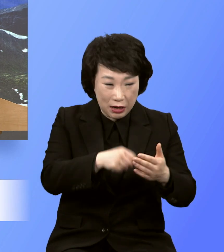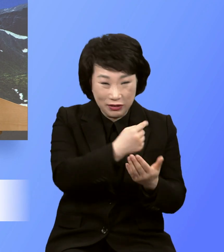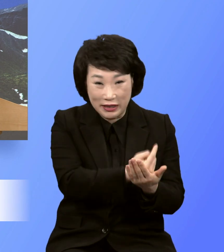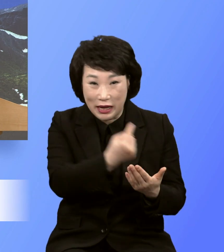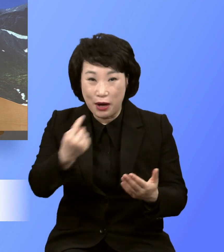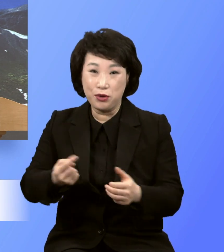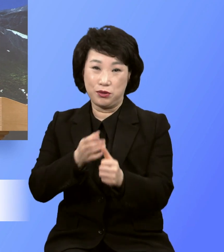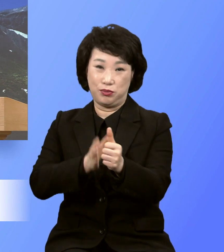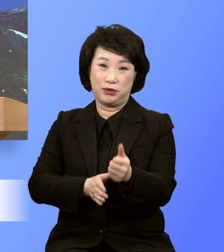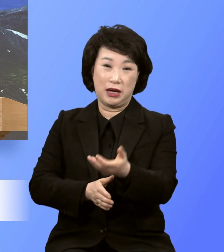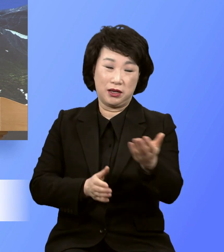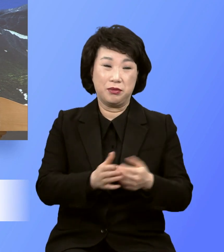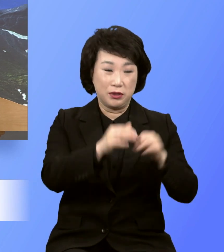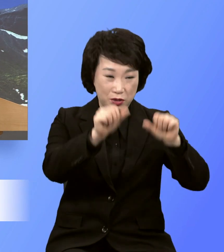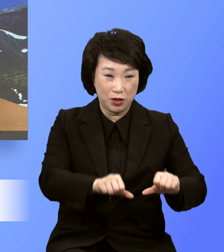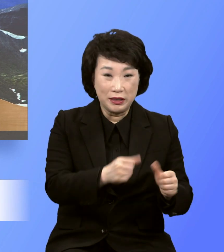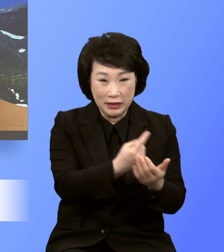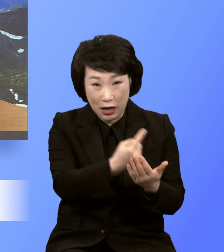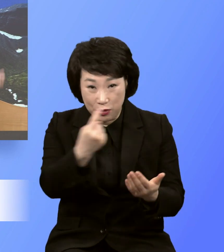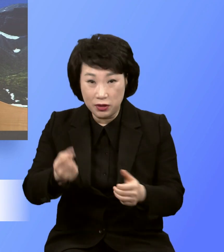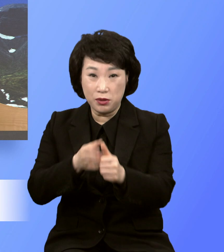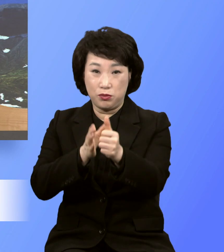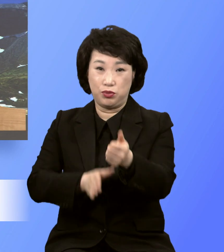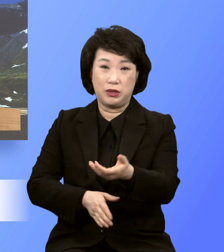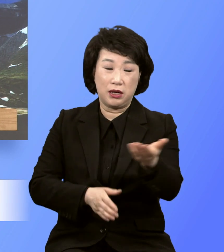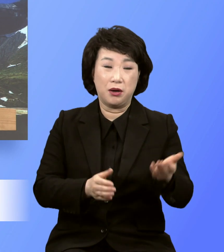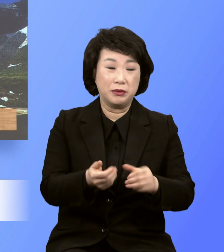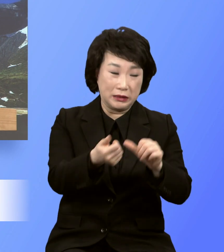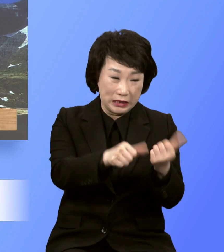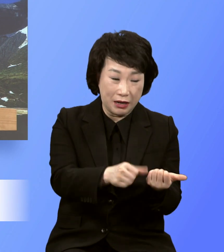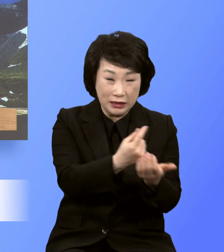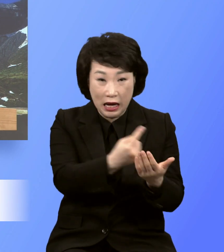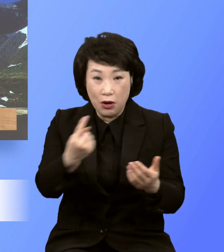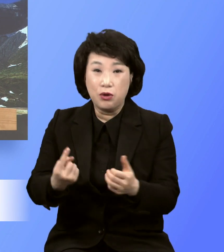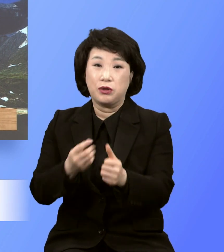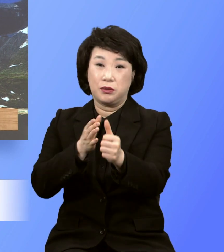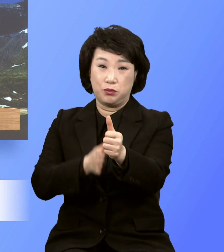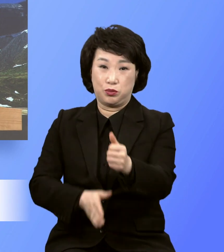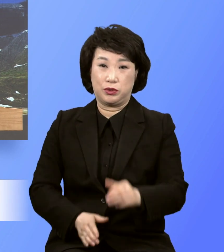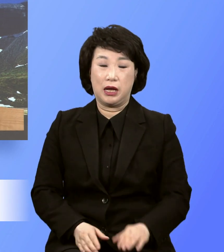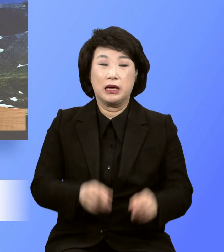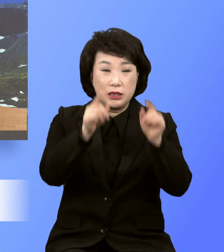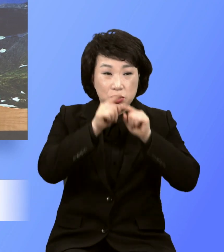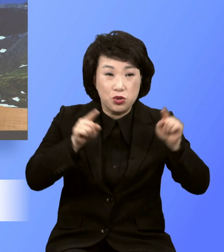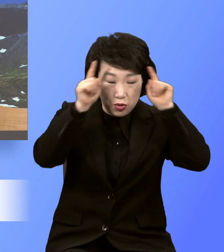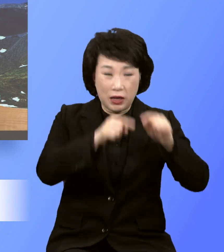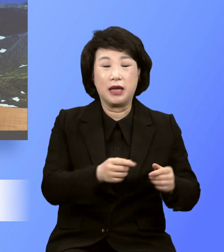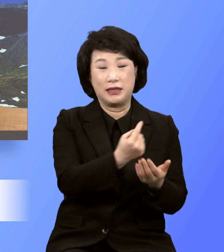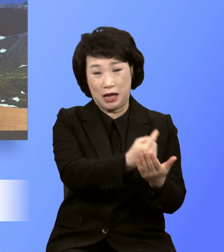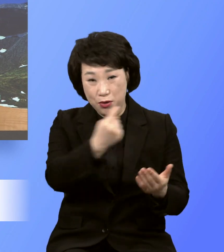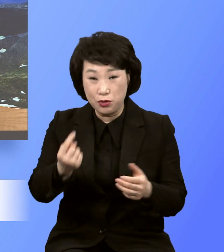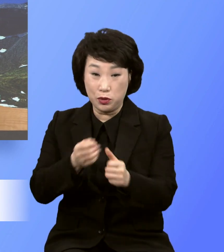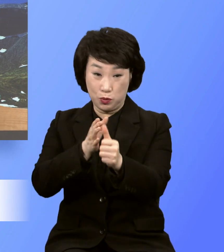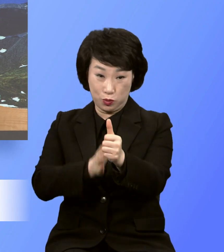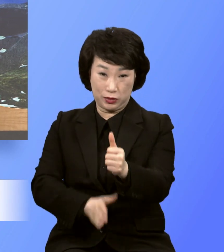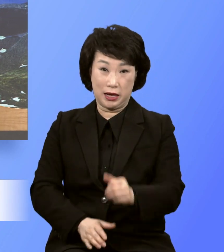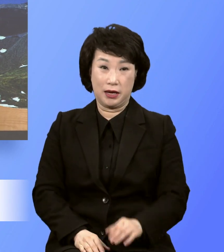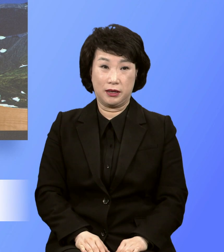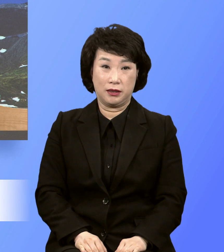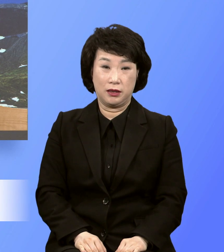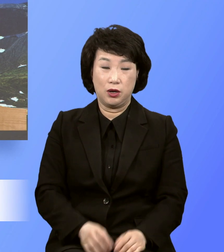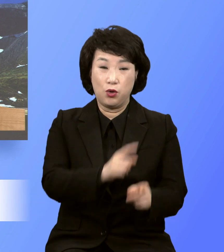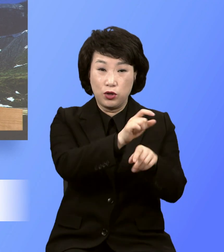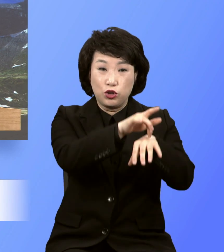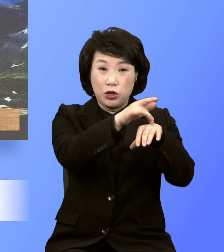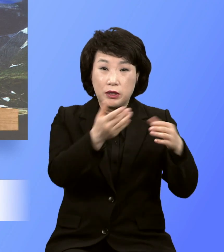합니다. 저주에서 나와야 합니다. 사망에서 나와야 합니다. 지옥에서 나와야 합니다.